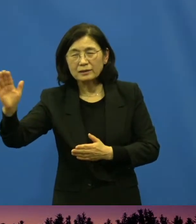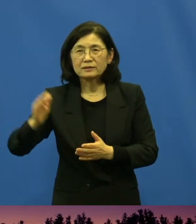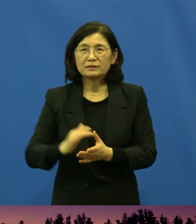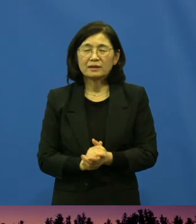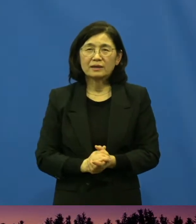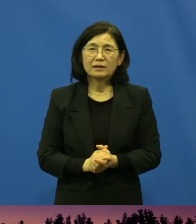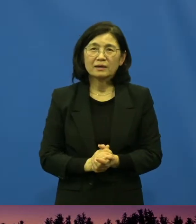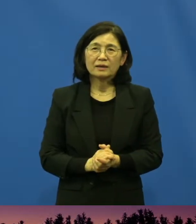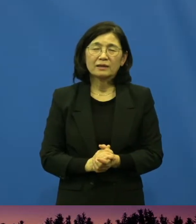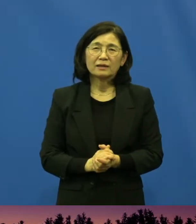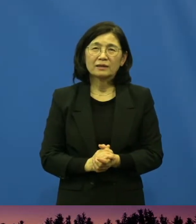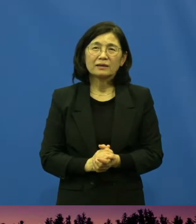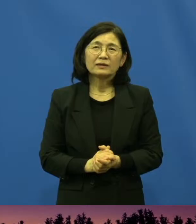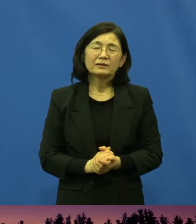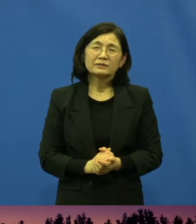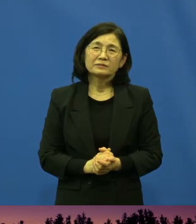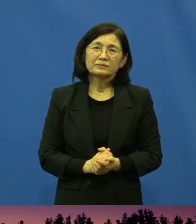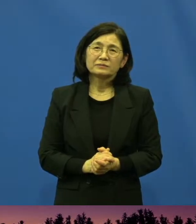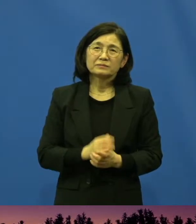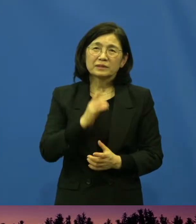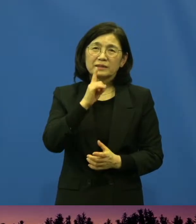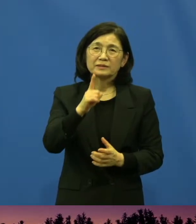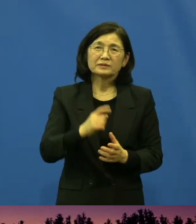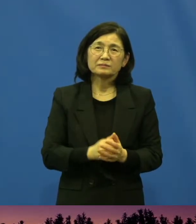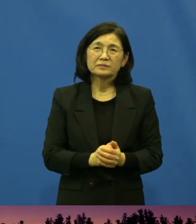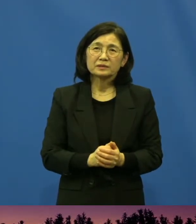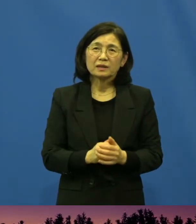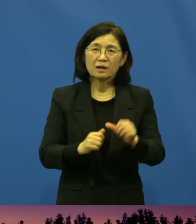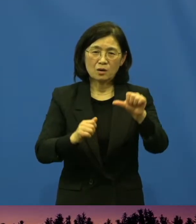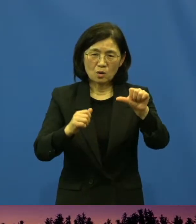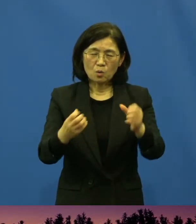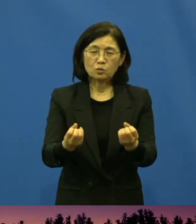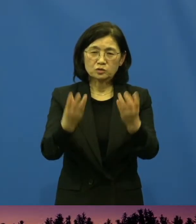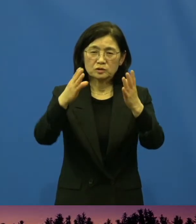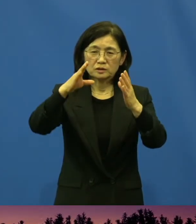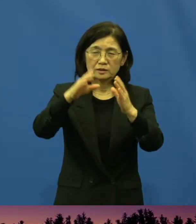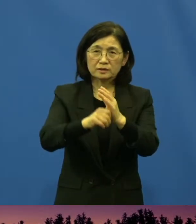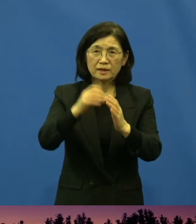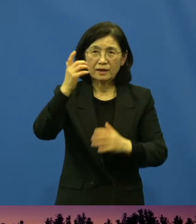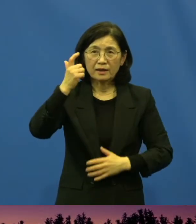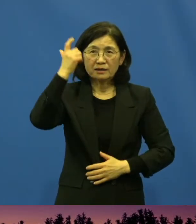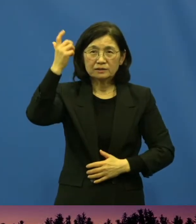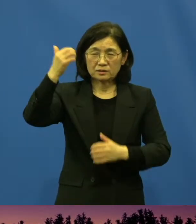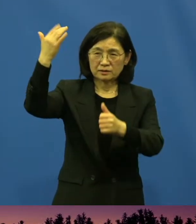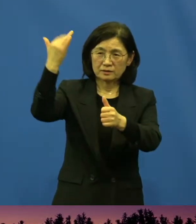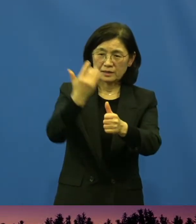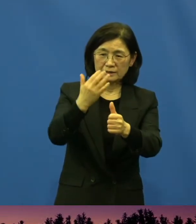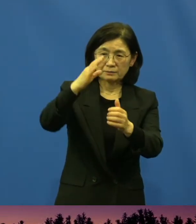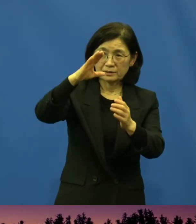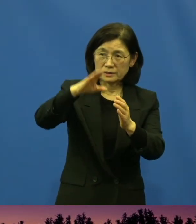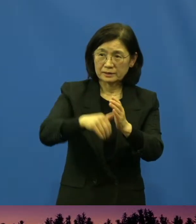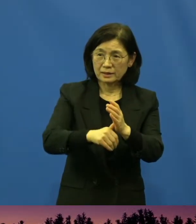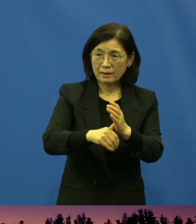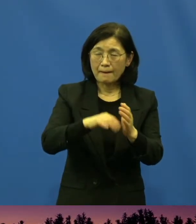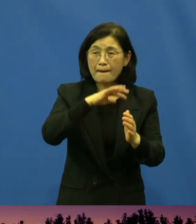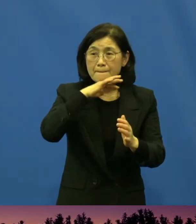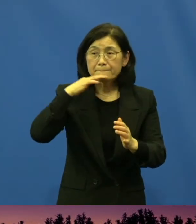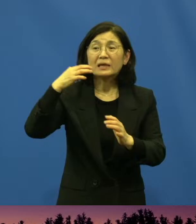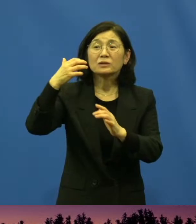갈 것이라는 거죠. 그래서 오순절의 성령 강림 사건을 통하여 베드로는 한 번도